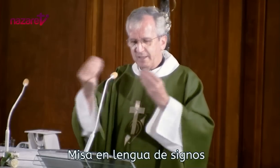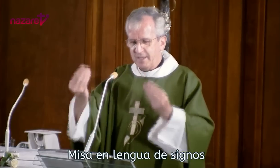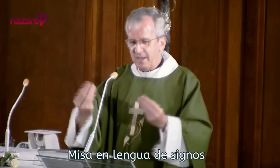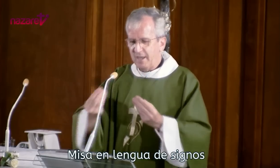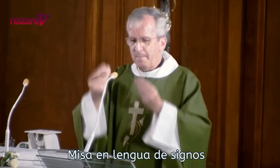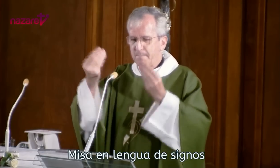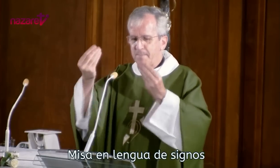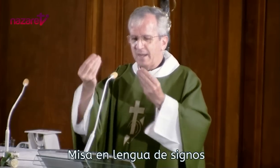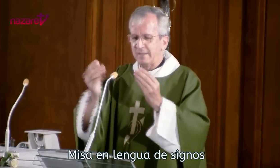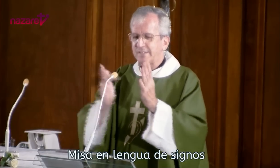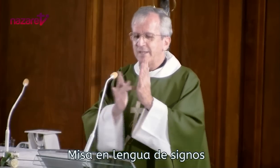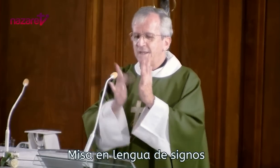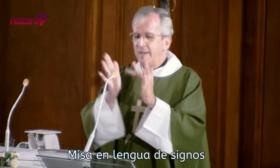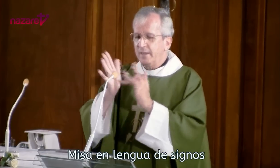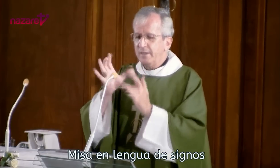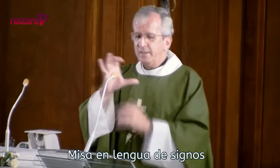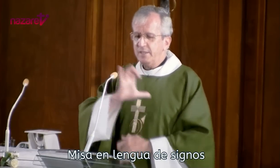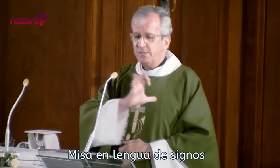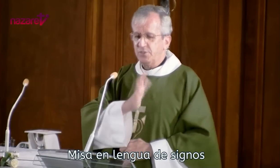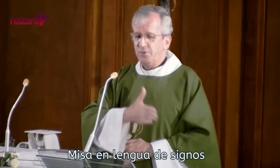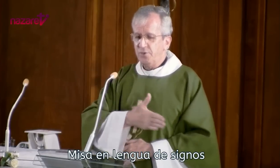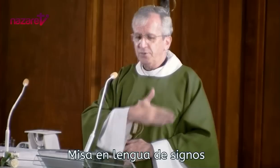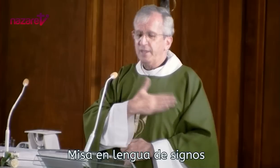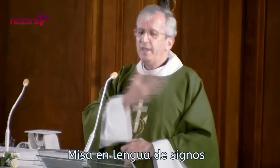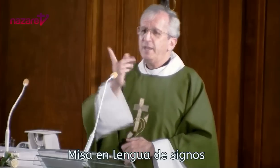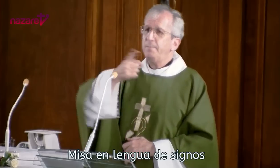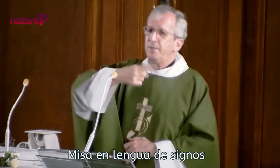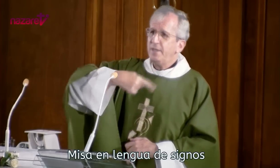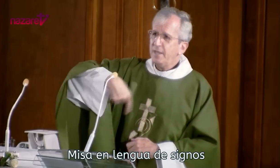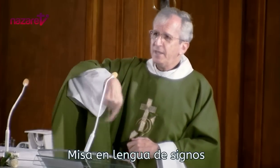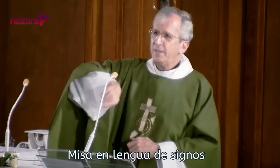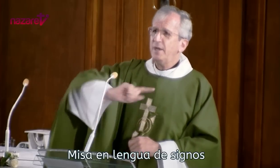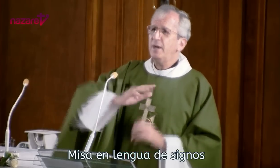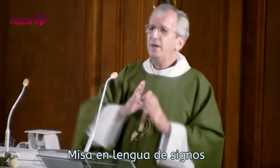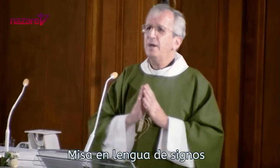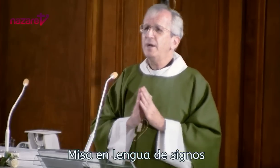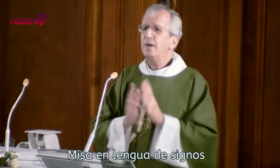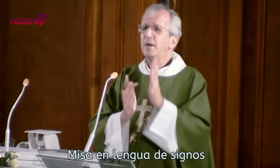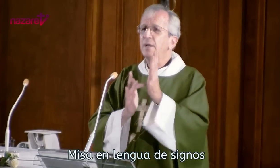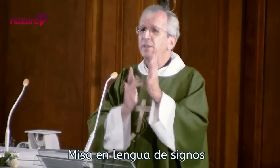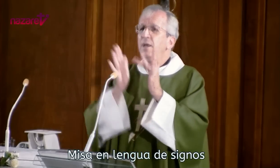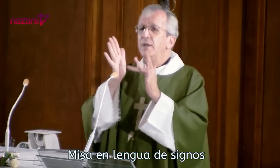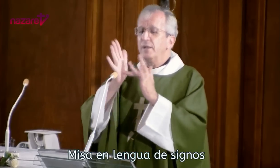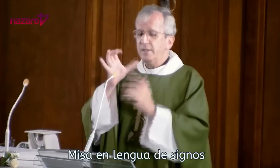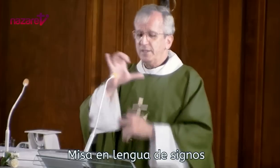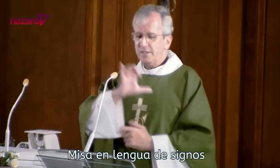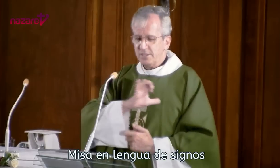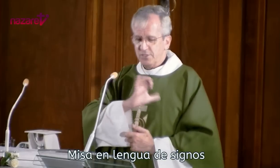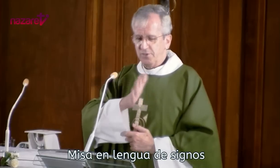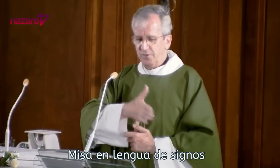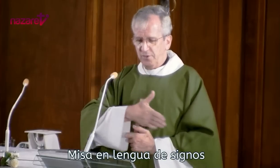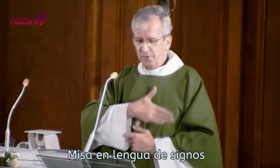día más. Cristo, ten piedad. Cristo,